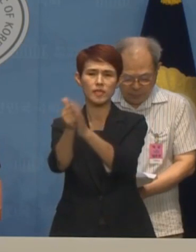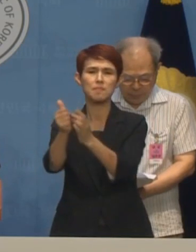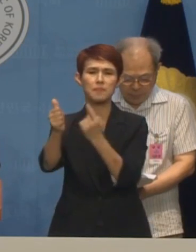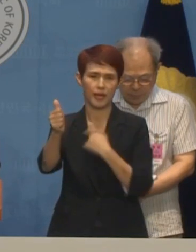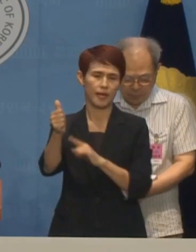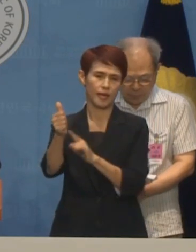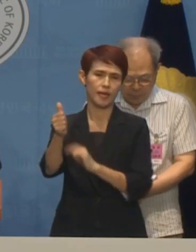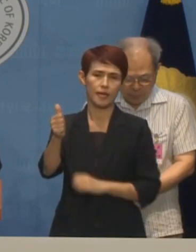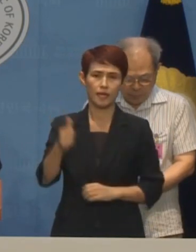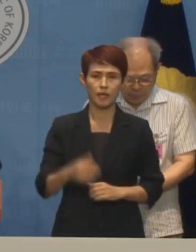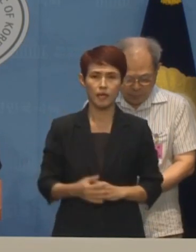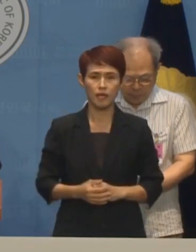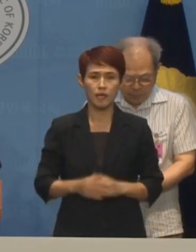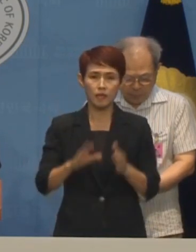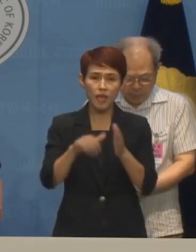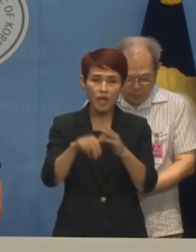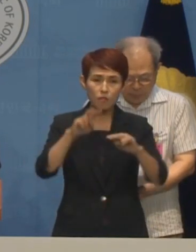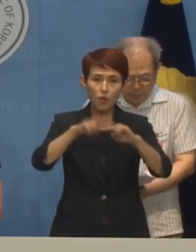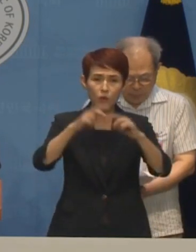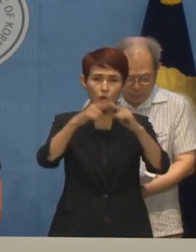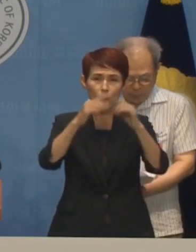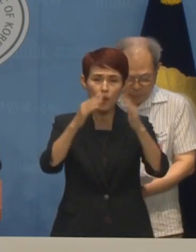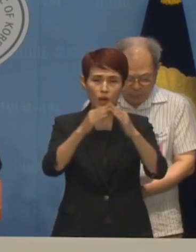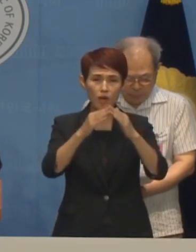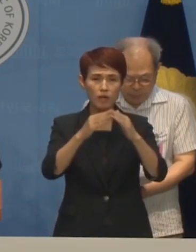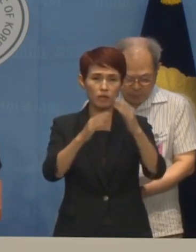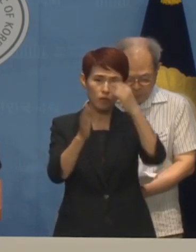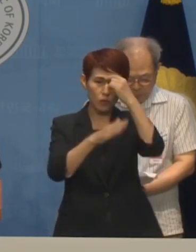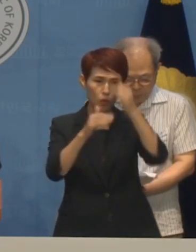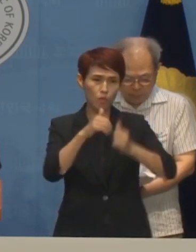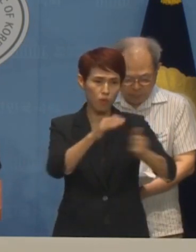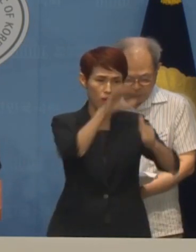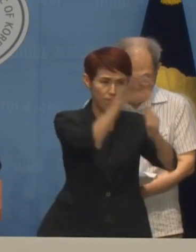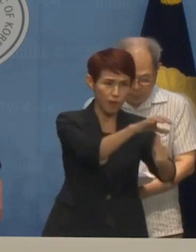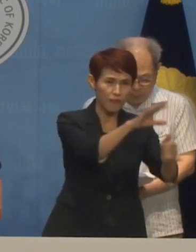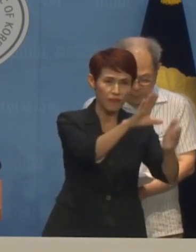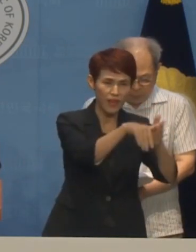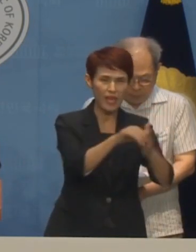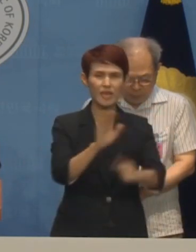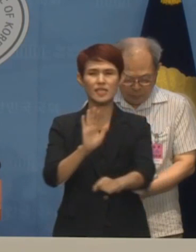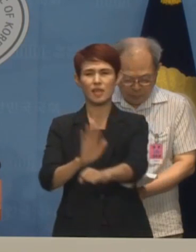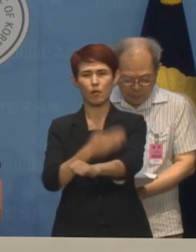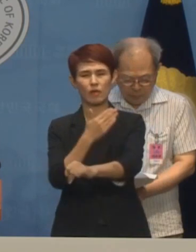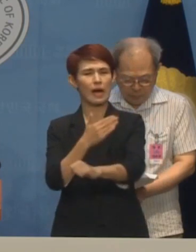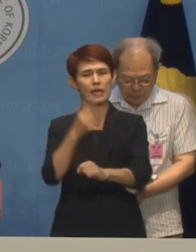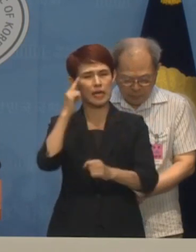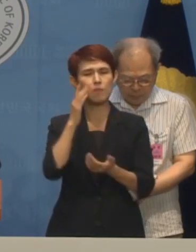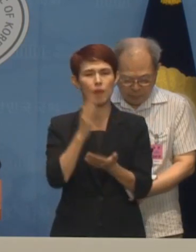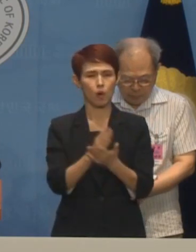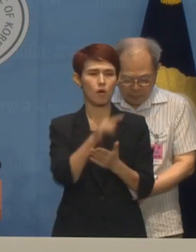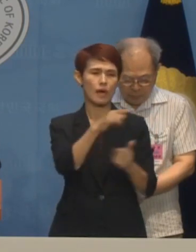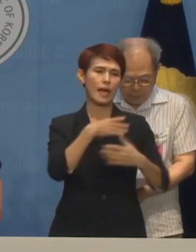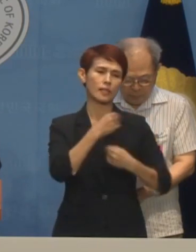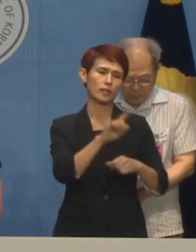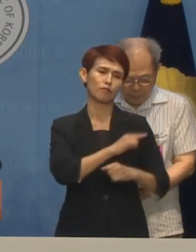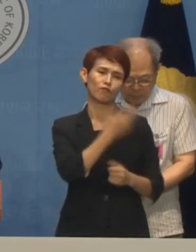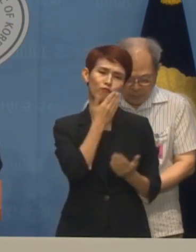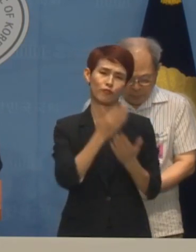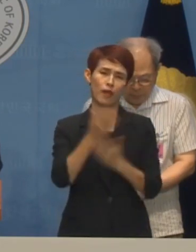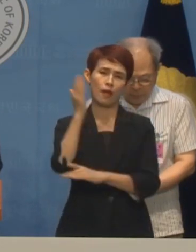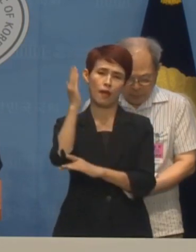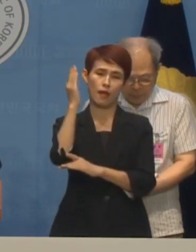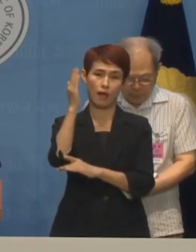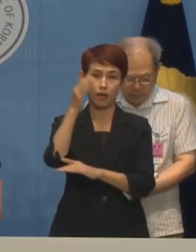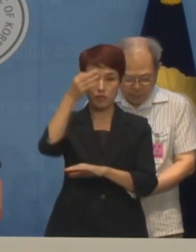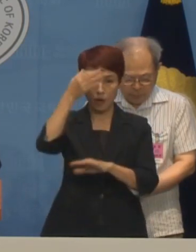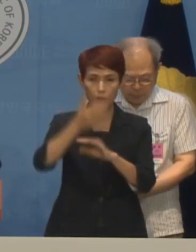있었다. 당시 샘물교회 교인들이 피랍되자 누구의 잘못을 따지기보단 피랍자들의 신변안전이 최우선이라며